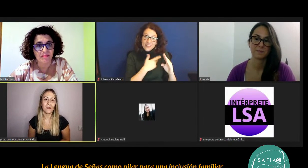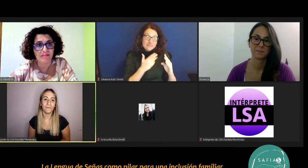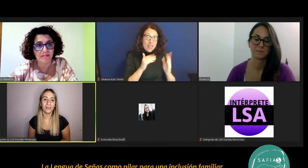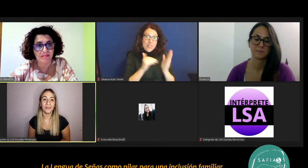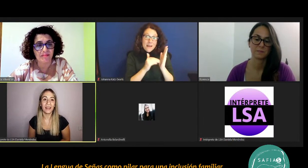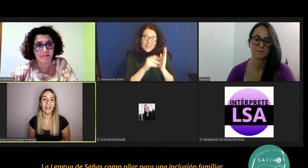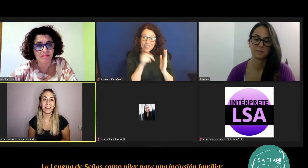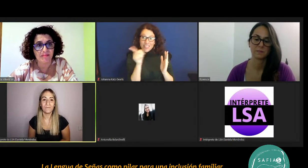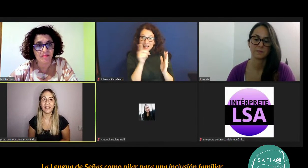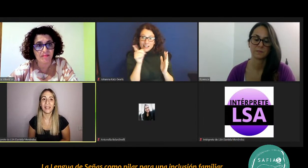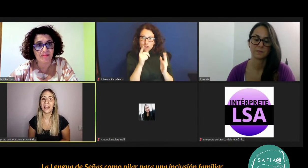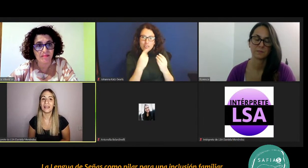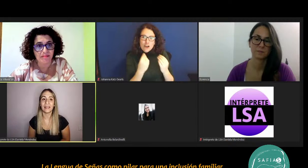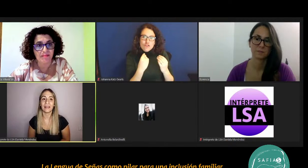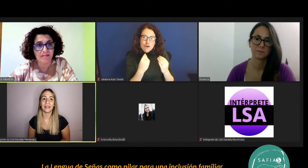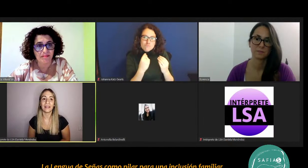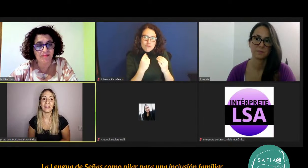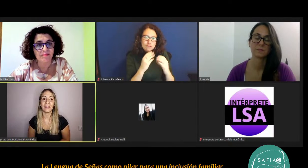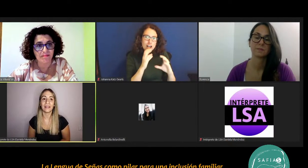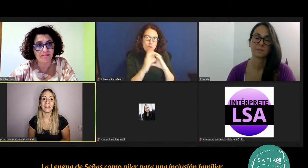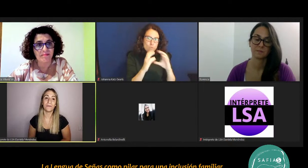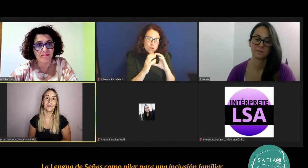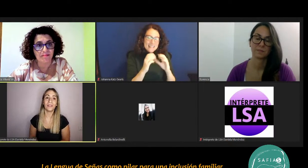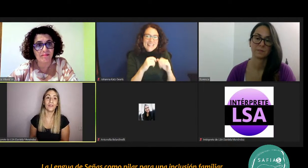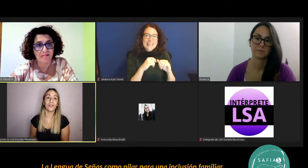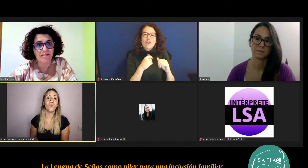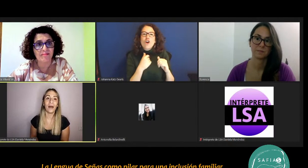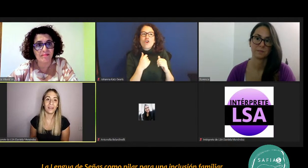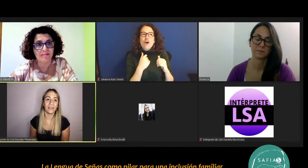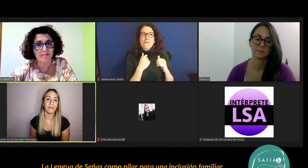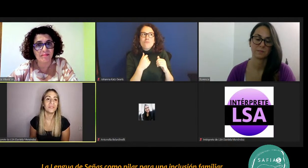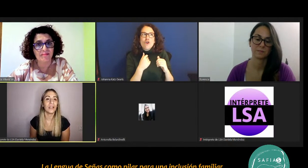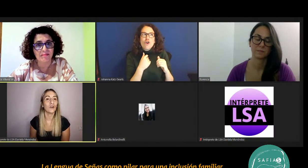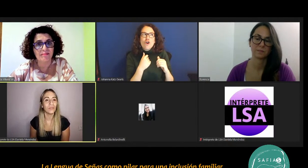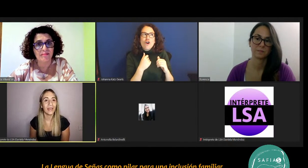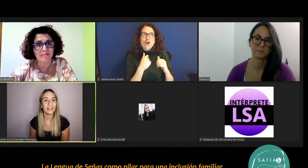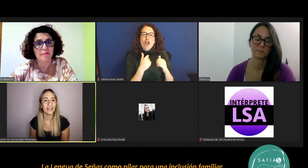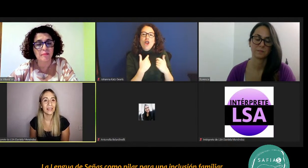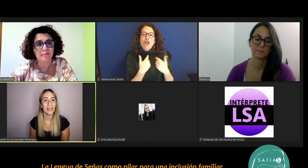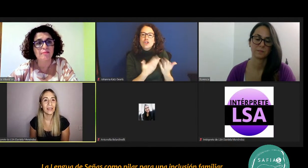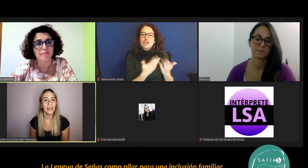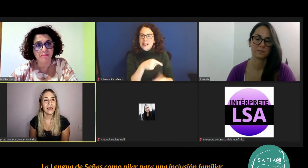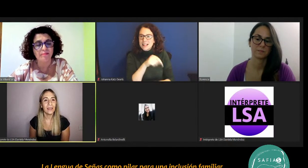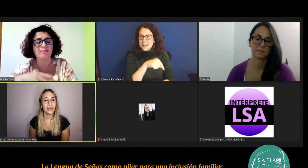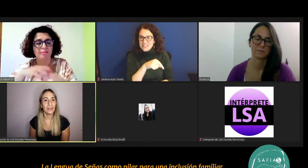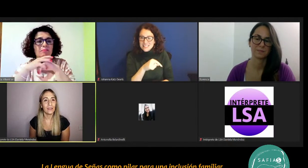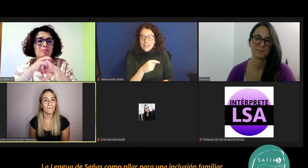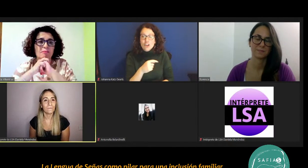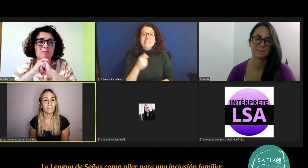para mí es fundamental empezar en casa, ¿sí? Depende esto de los padres, de que empiecen a comunicarse